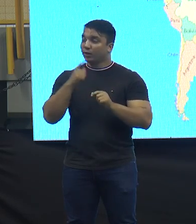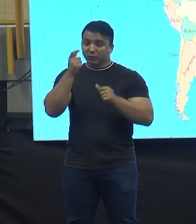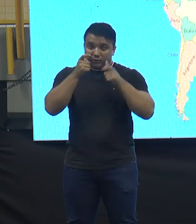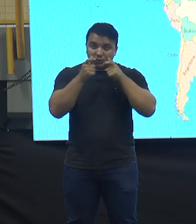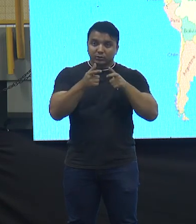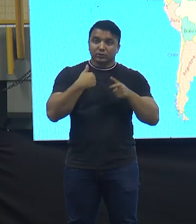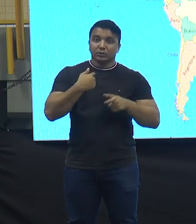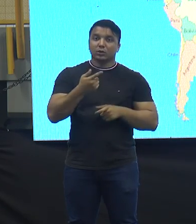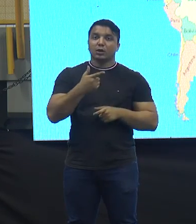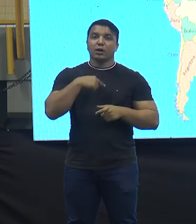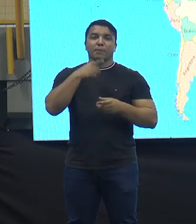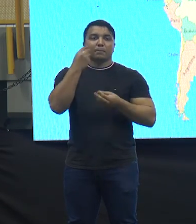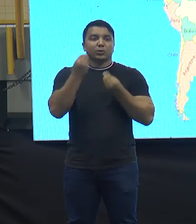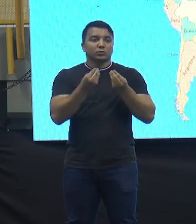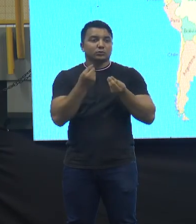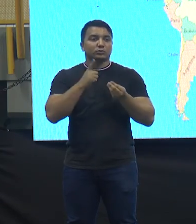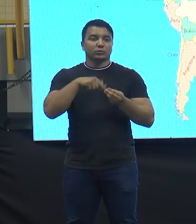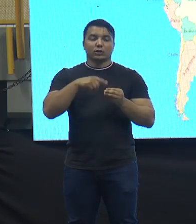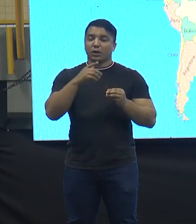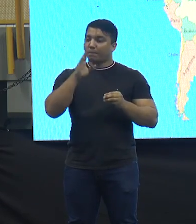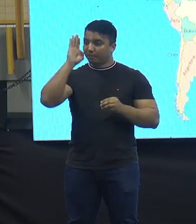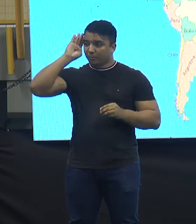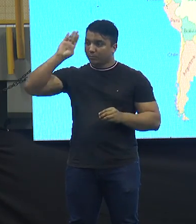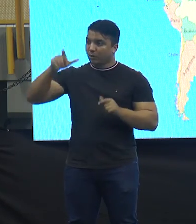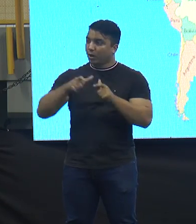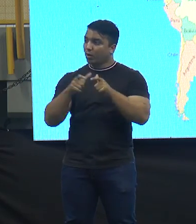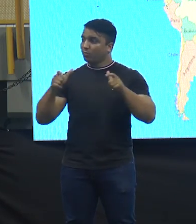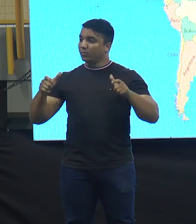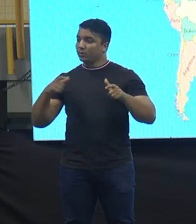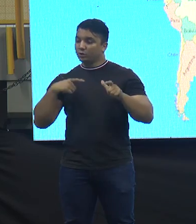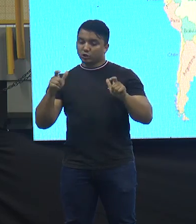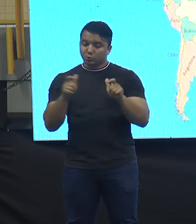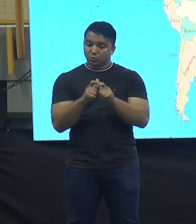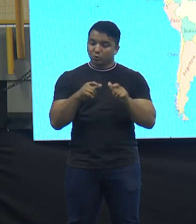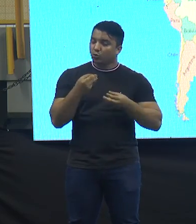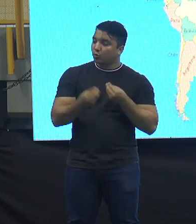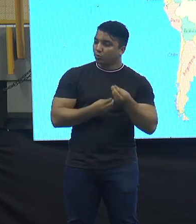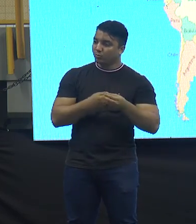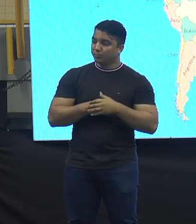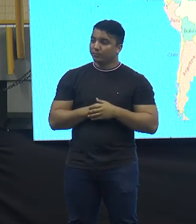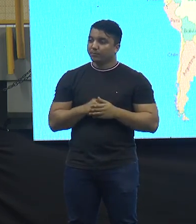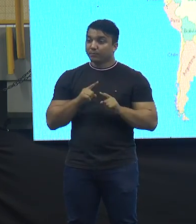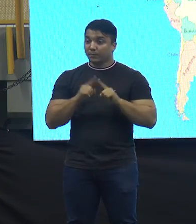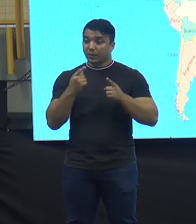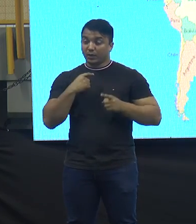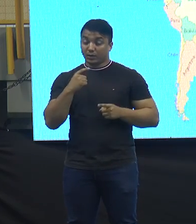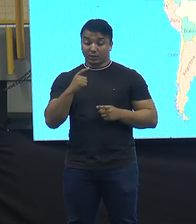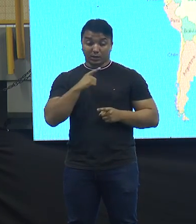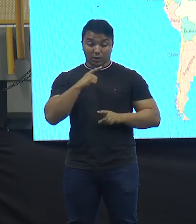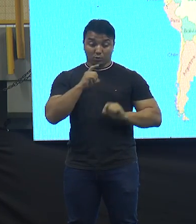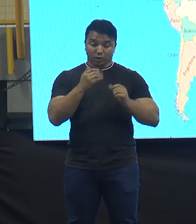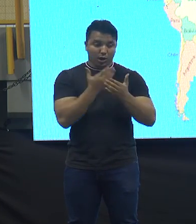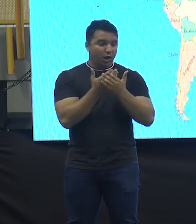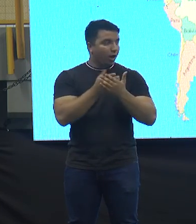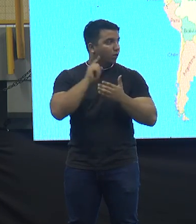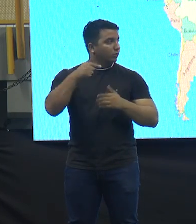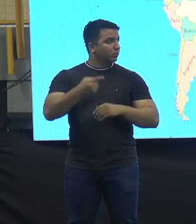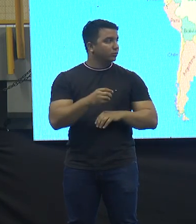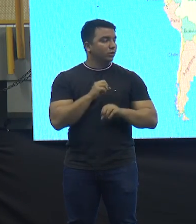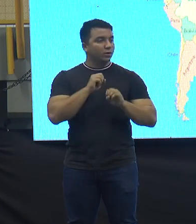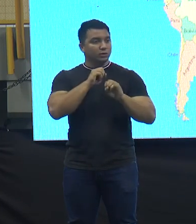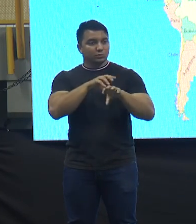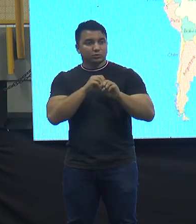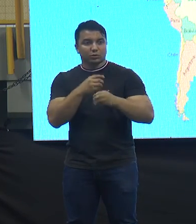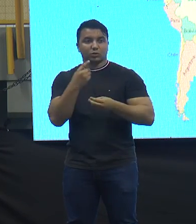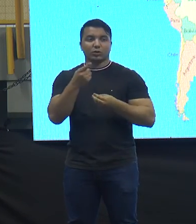você dominar esse conhecimento, para onde aumenta, para onde diminui. Mas a gente vai ter uma aula específica sobre isso, sobre fusos